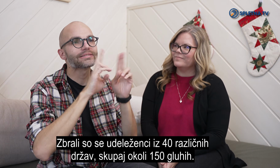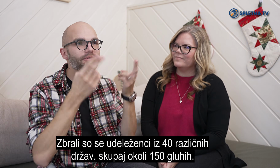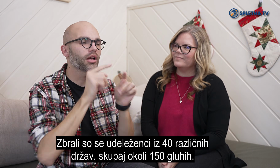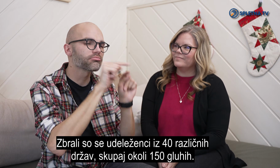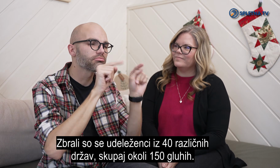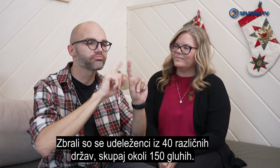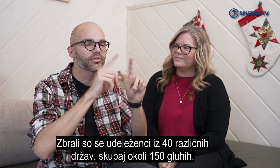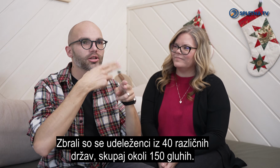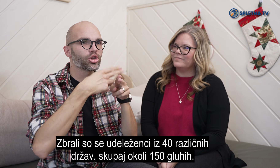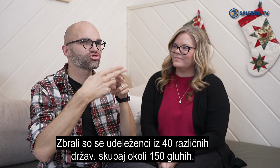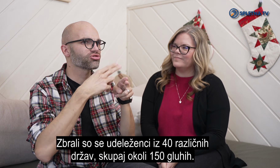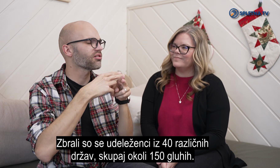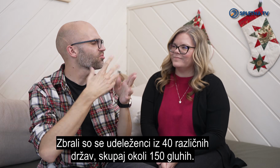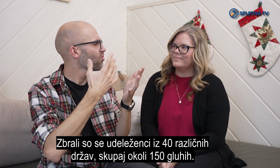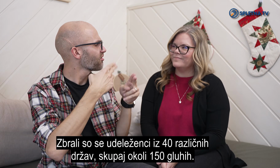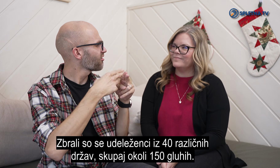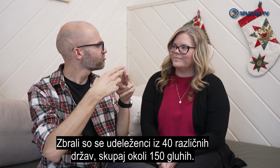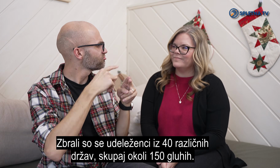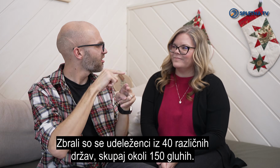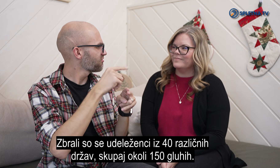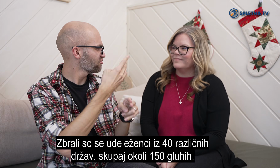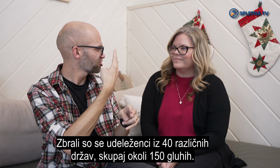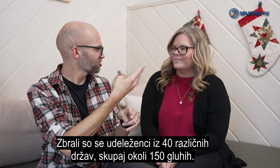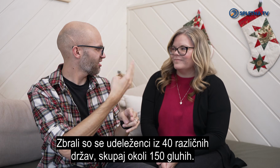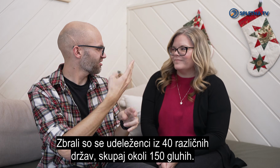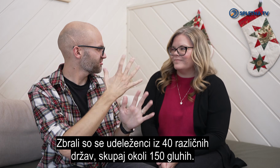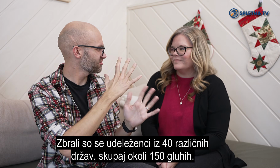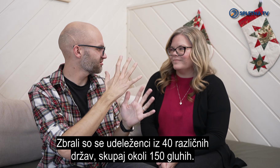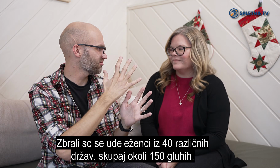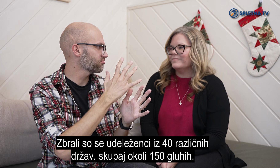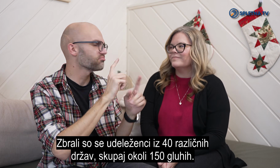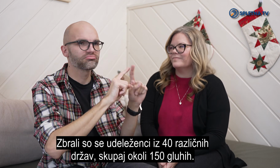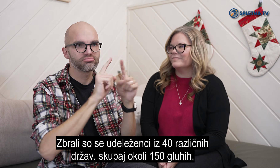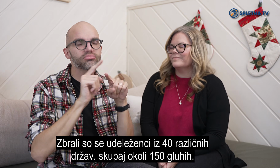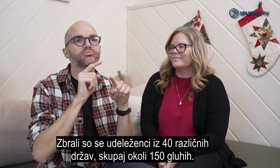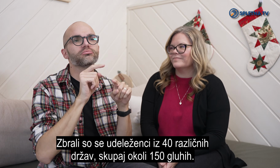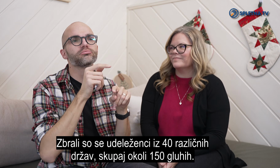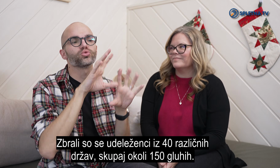Zbrali so se udeleženci iz 40 različnih držav, skupaj okoli 150 gluhih.